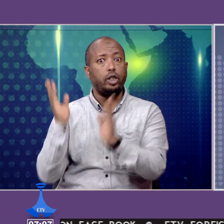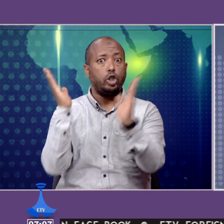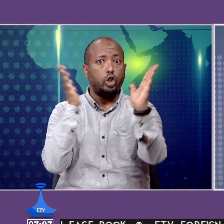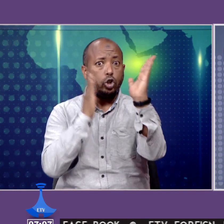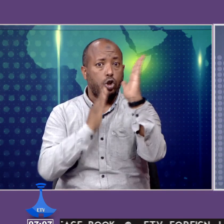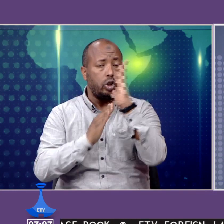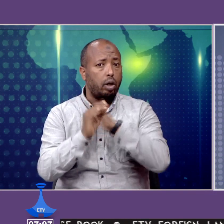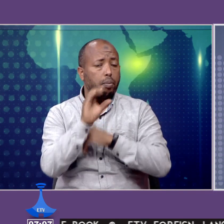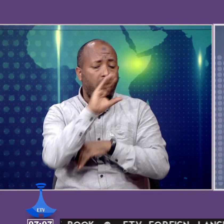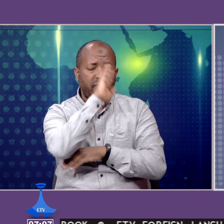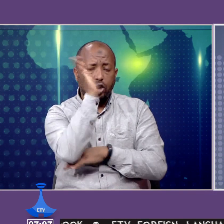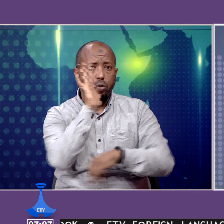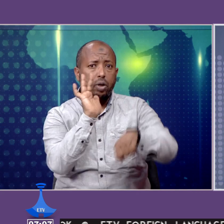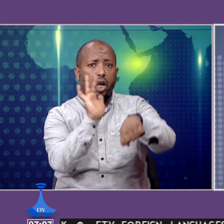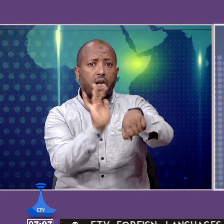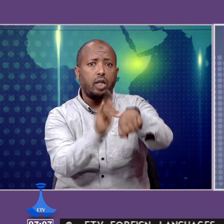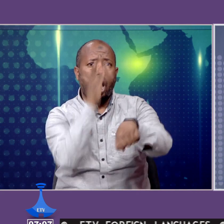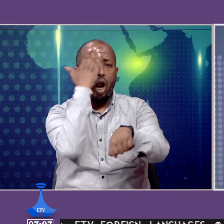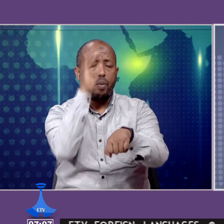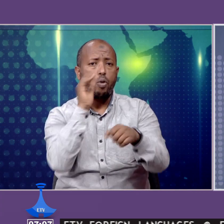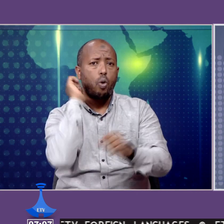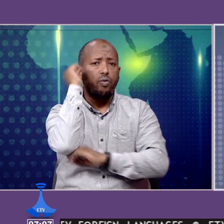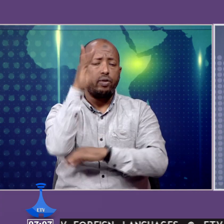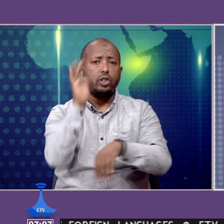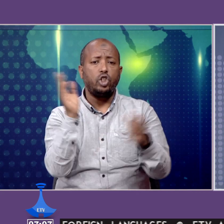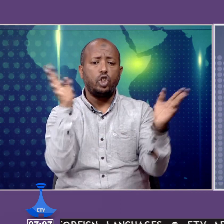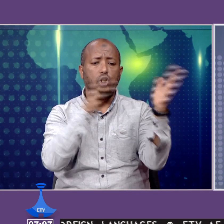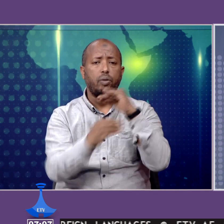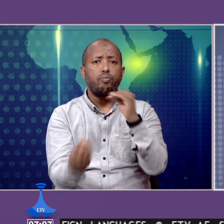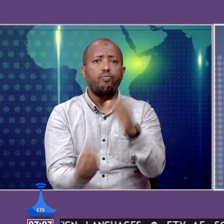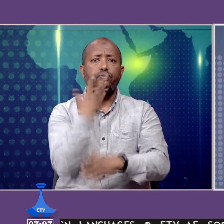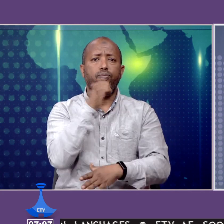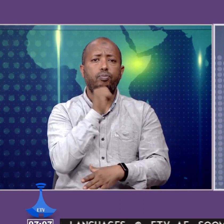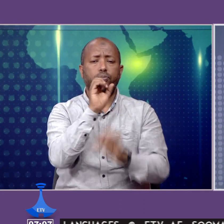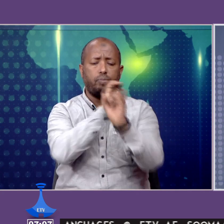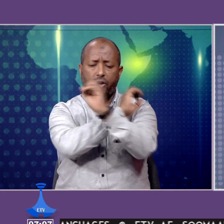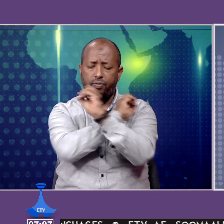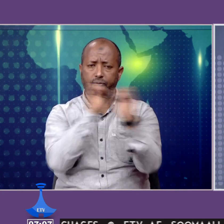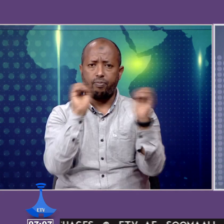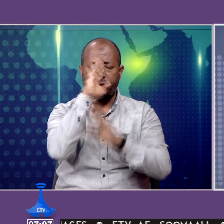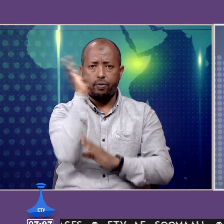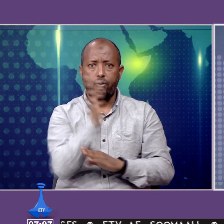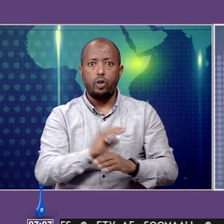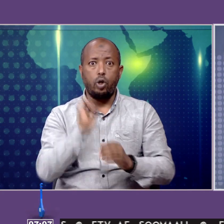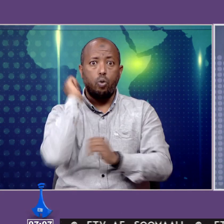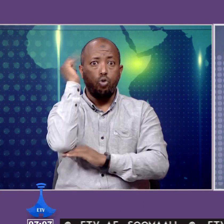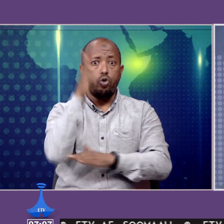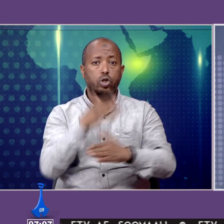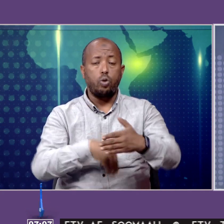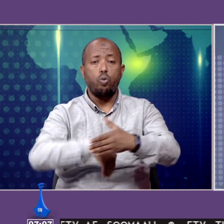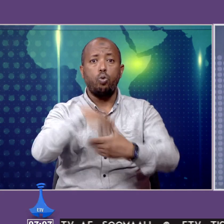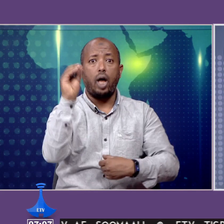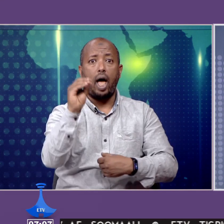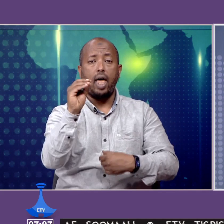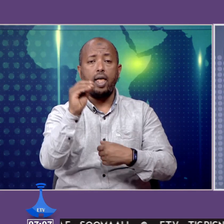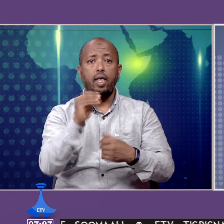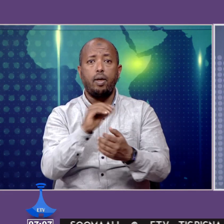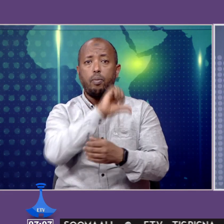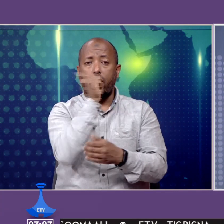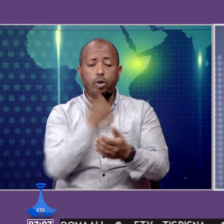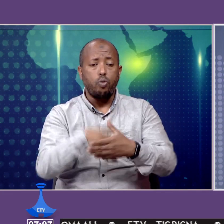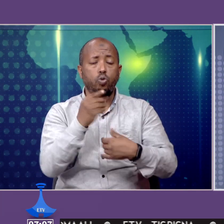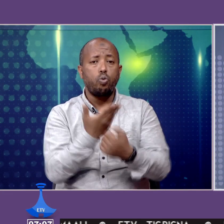ሆነንም አናቀም ወደፊትም ችግር አንሆንም የውጭ ጉዳይ ፖሊሲያችን በዋንኛነት በትብብር